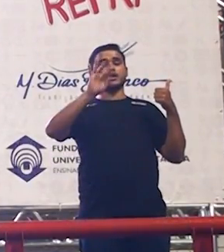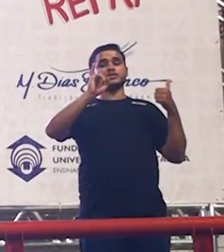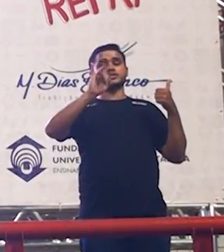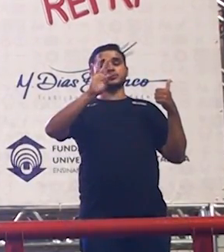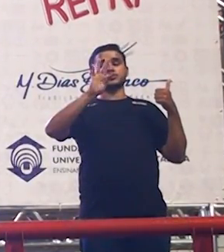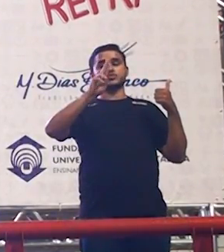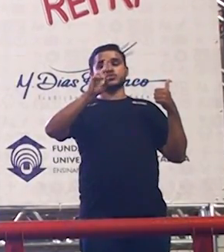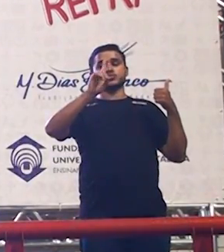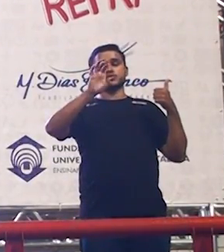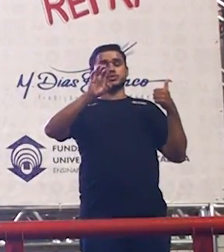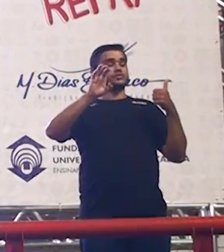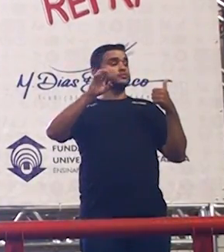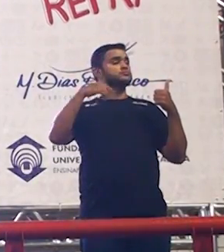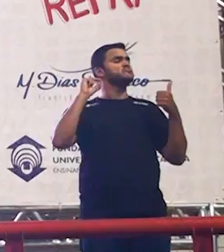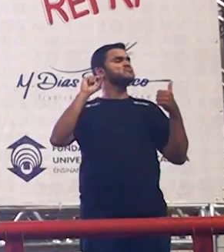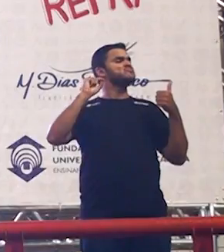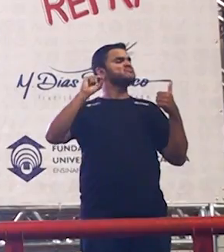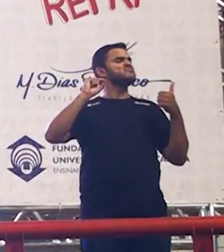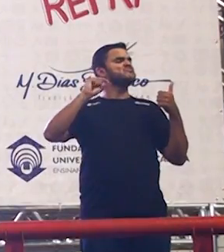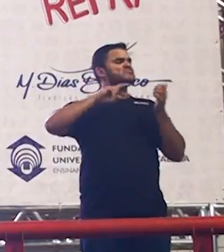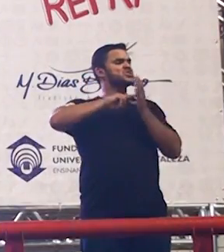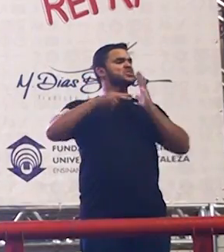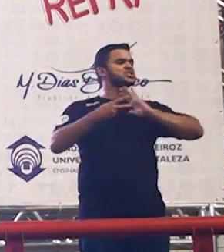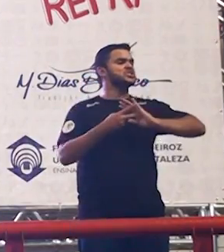latitude? O que é latitude?